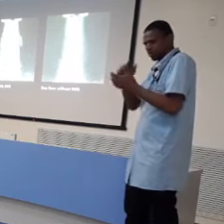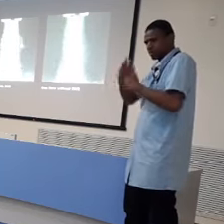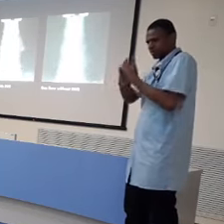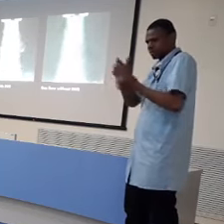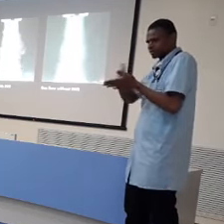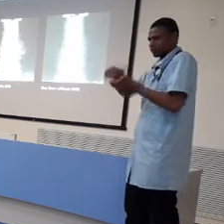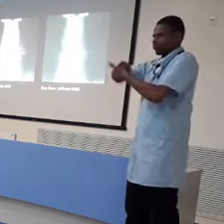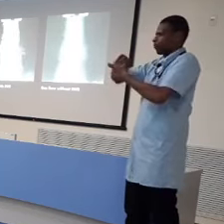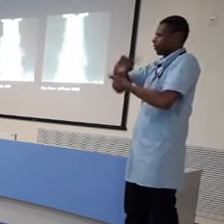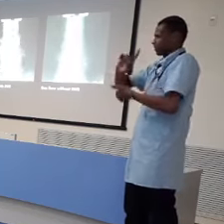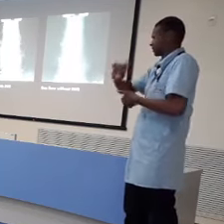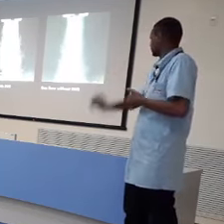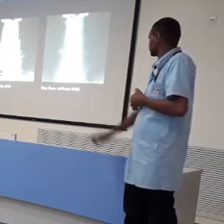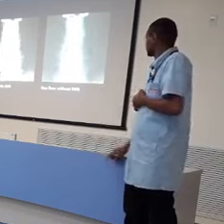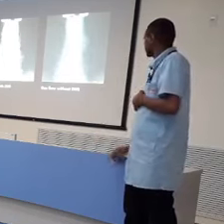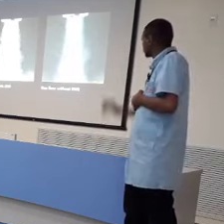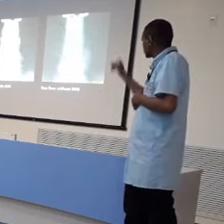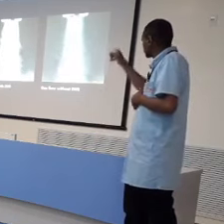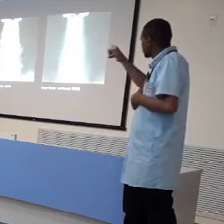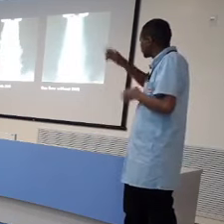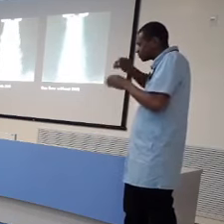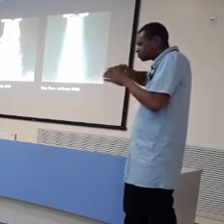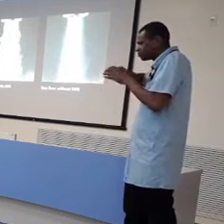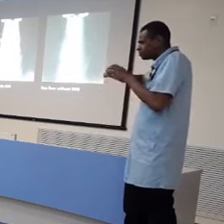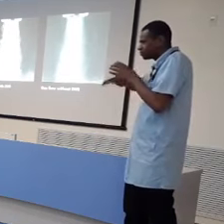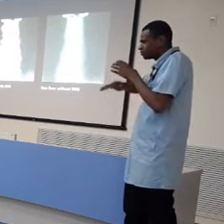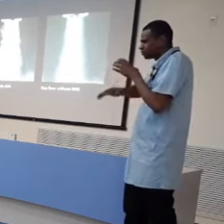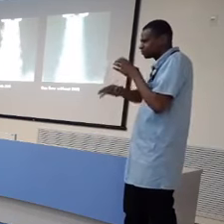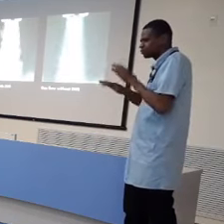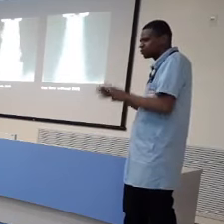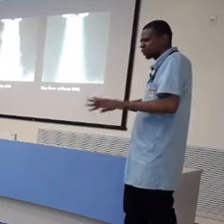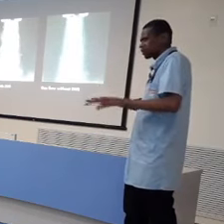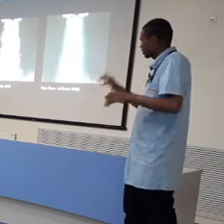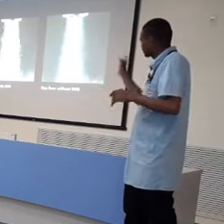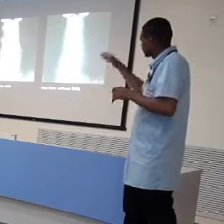Você vê que o fluxo aqui ele é bem mais intenso, ele é contínuo, né?